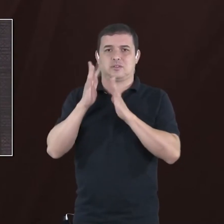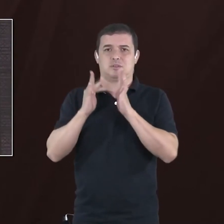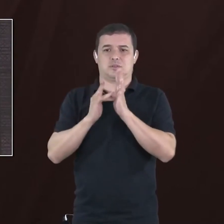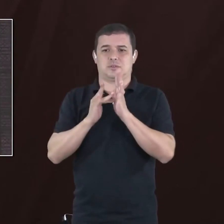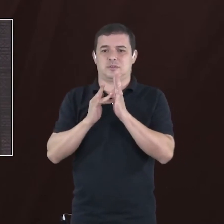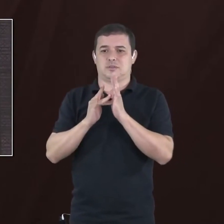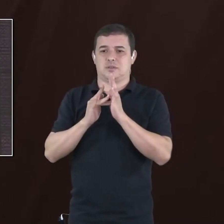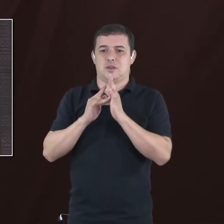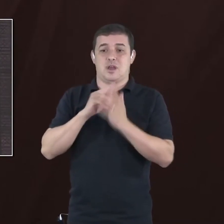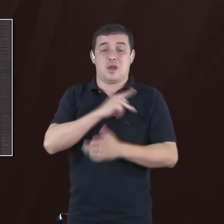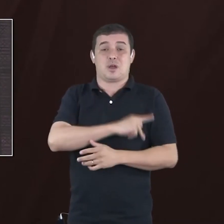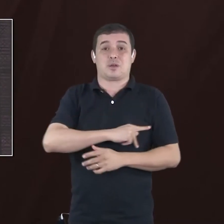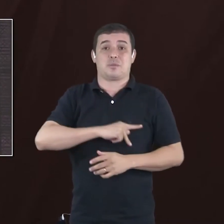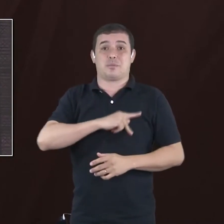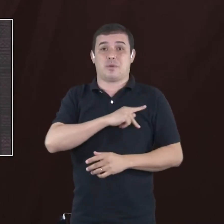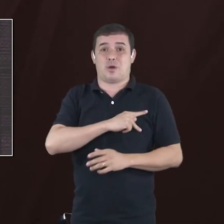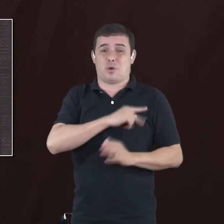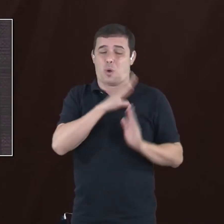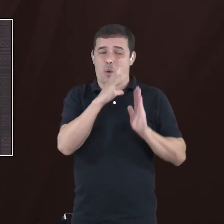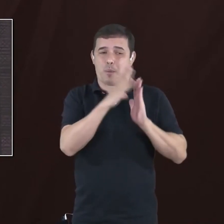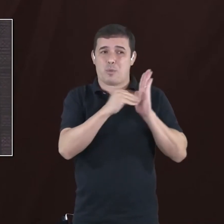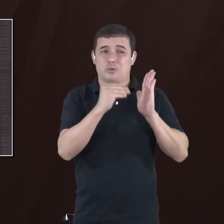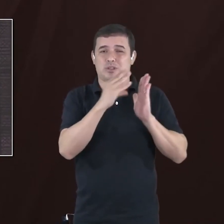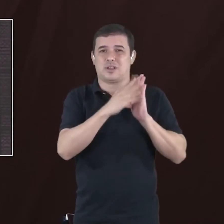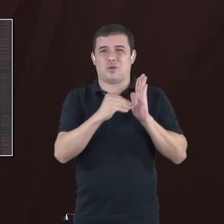que Ele seja o nosso modelo.